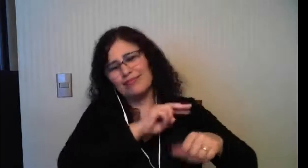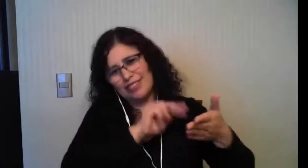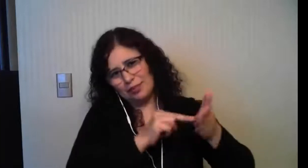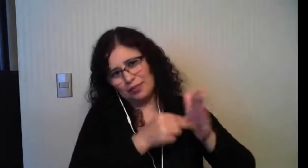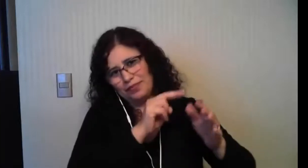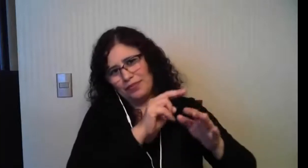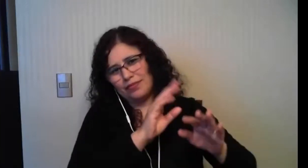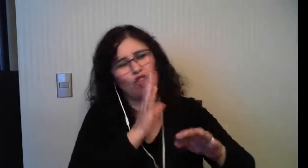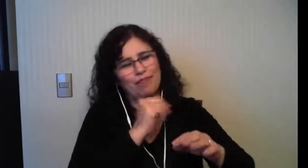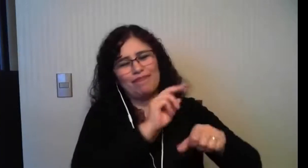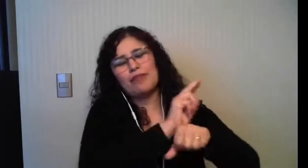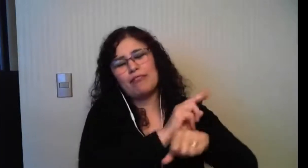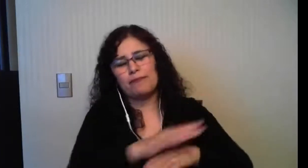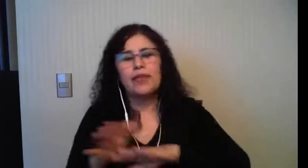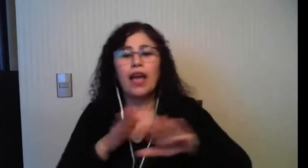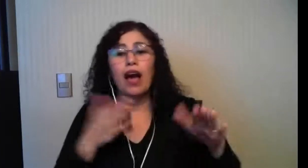Preguntas, dudas.